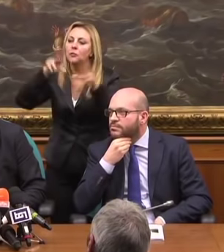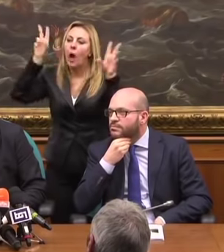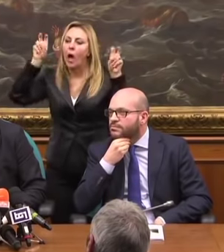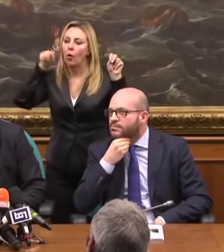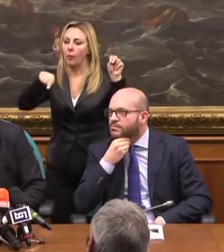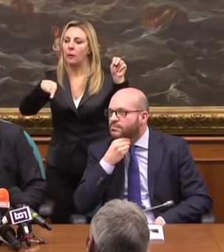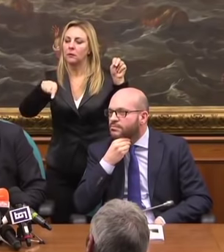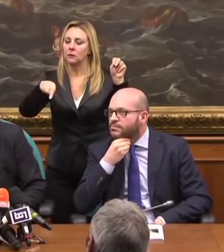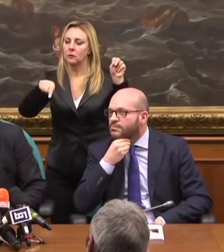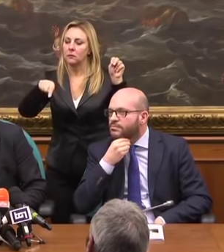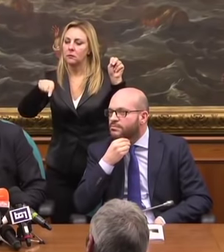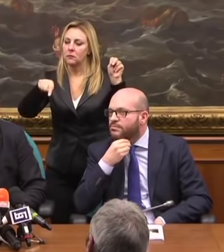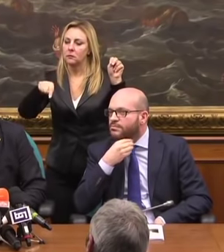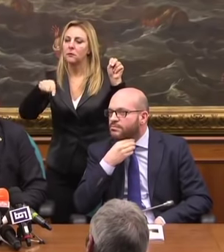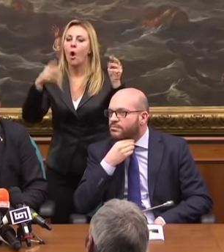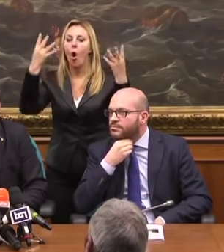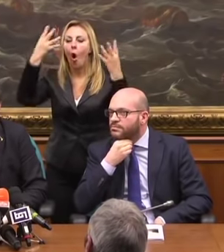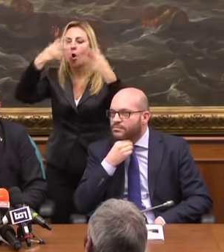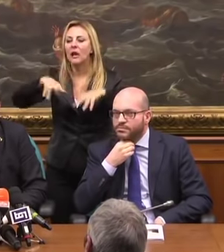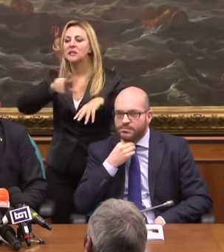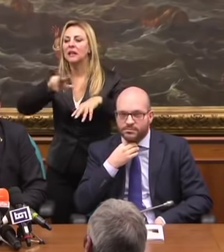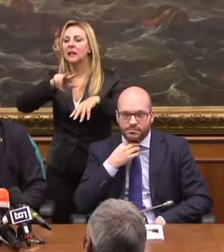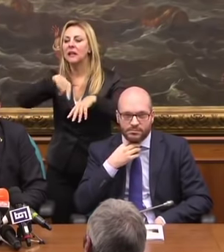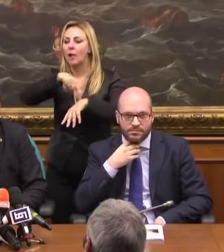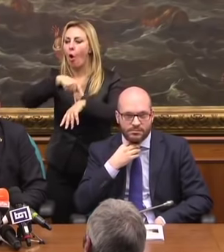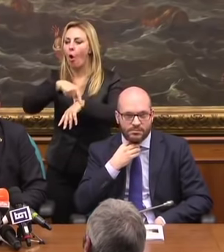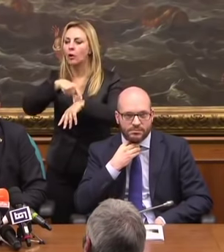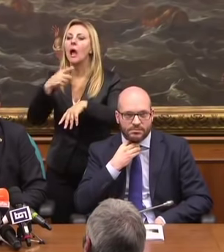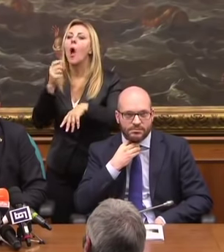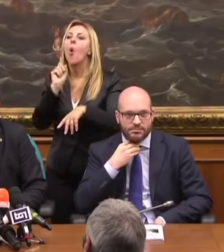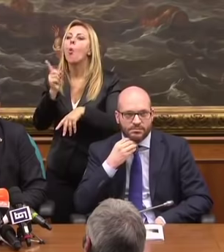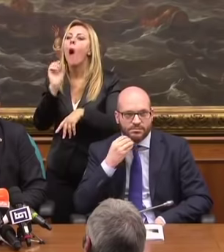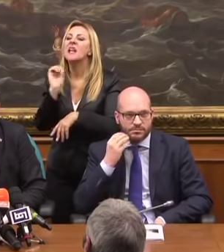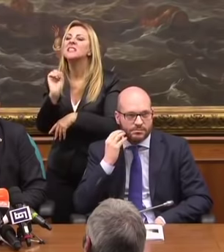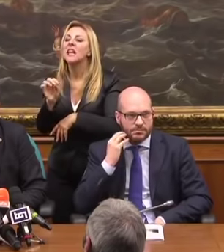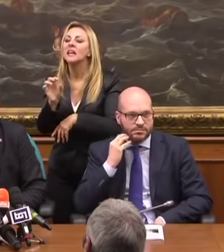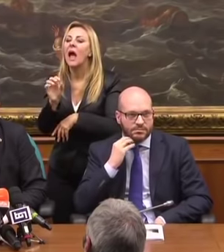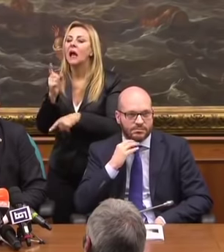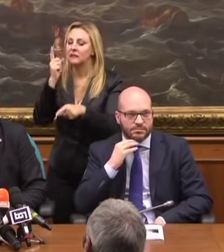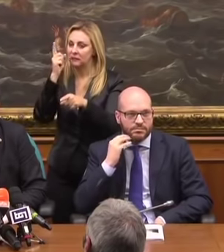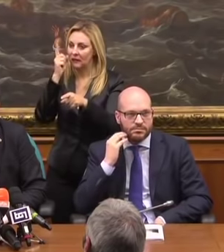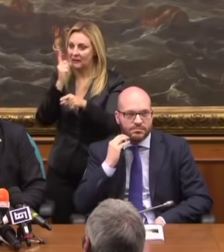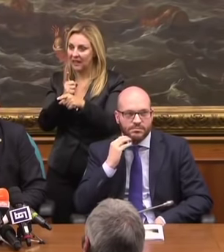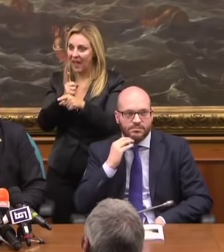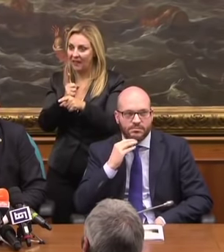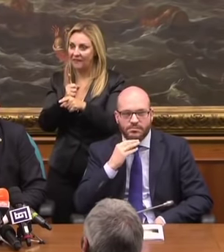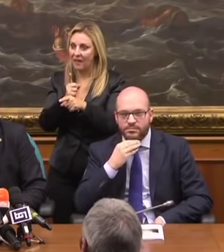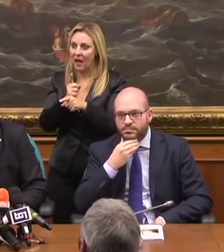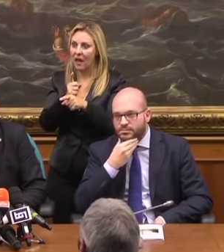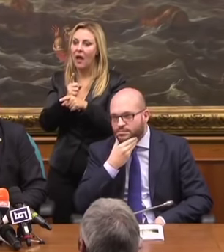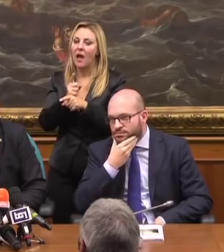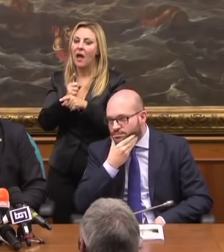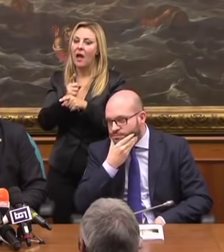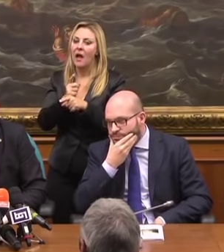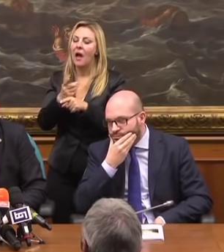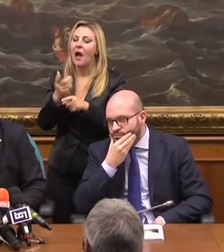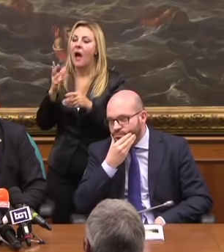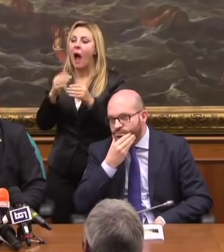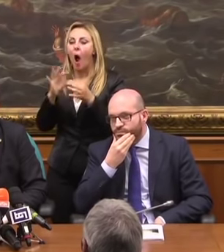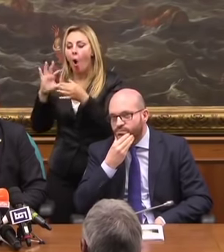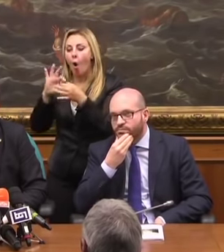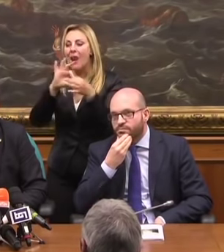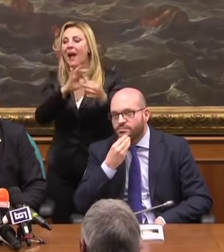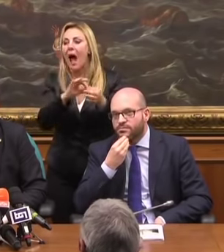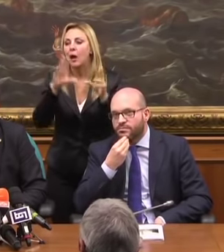quali verranno organizzate le 33 ore, qual è l'insegnante più adatto, ma che comunque è più aderente